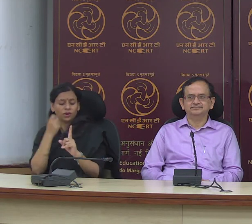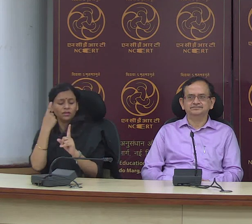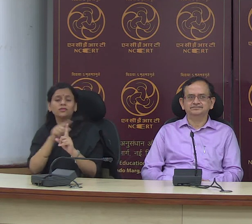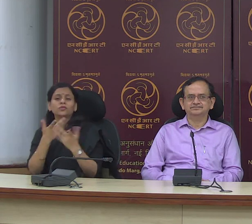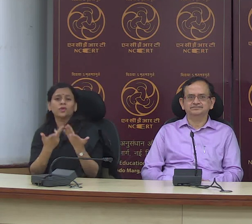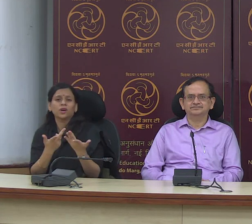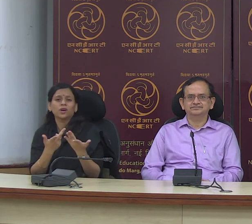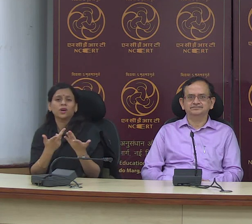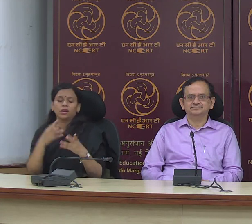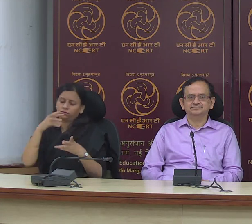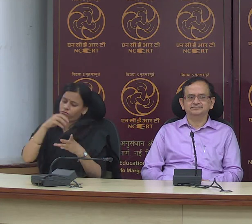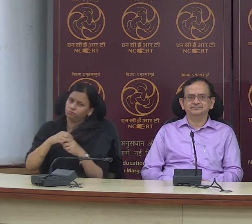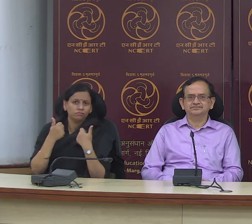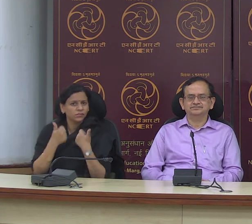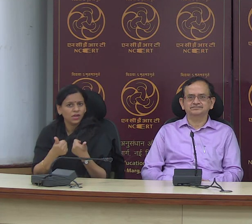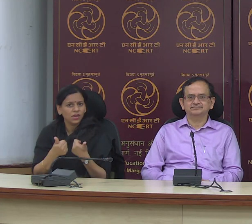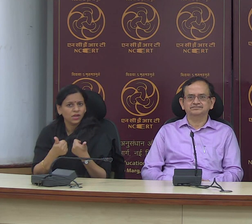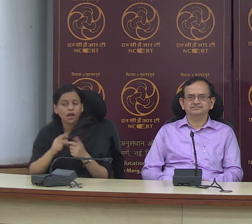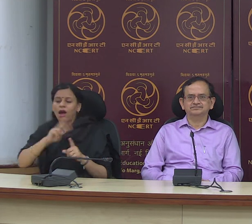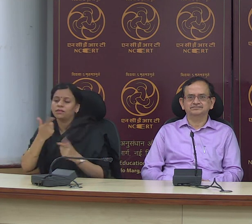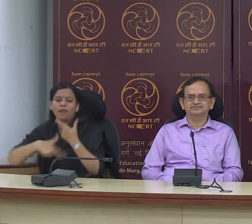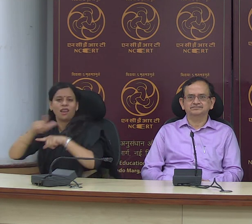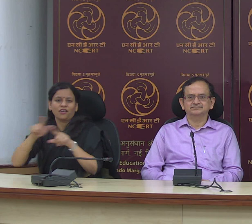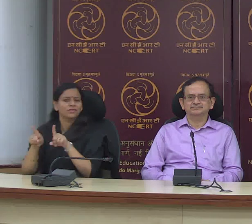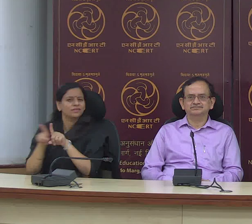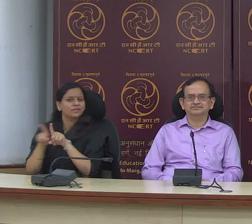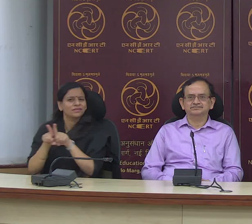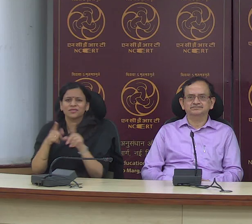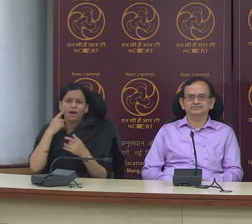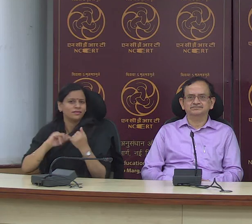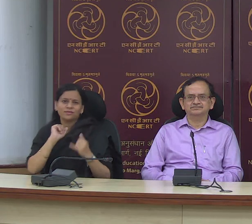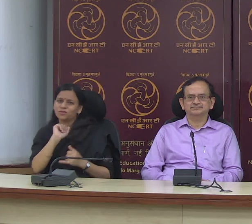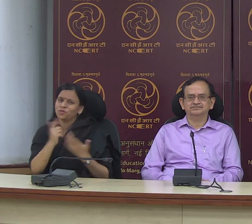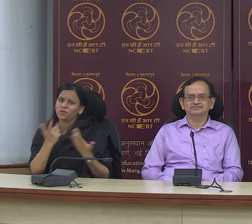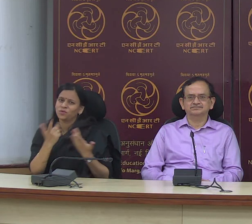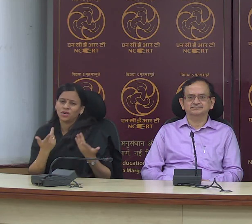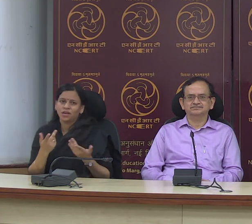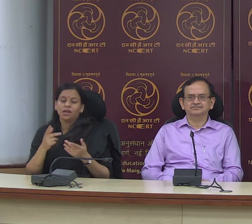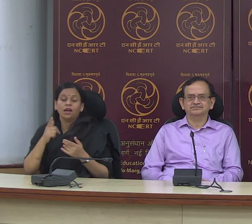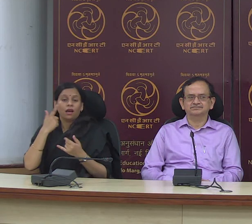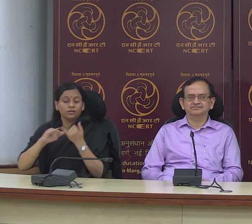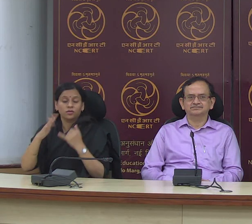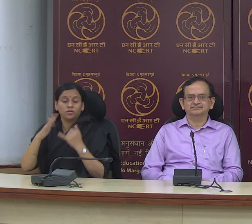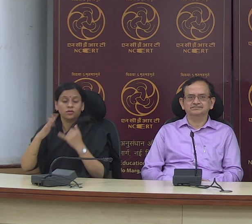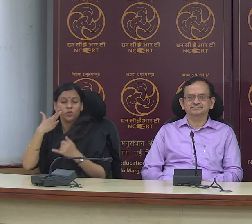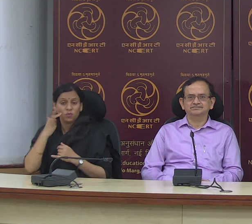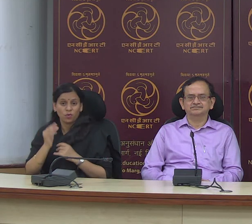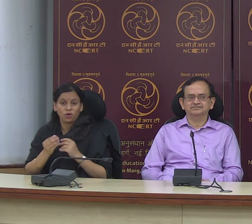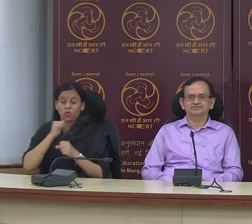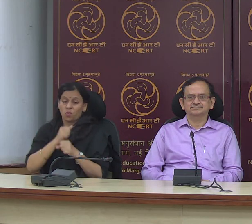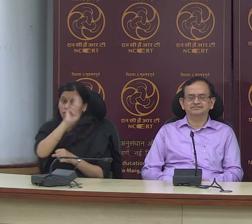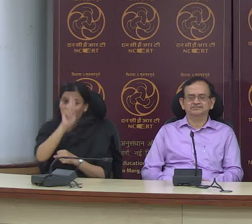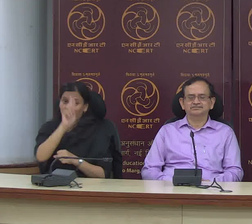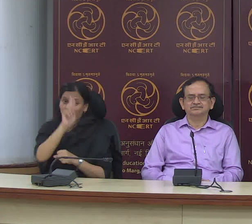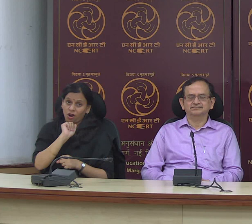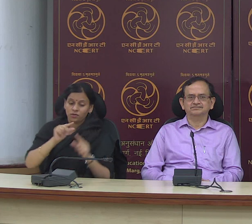इज स्टिल इवॉल्विंग, एंड जस्ट लाइक एनी अदर लैंग्वेज सर हैज़ ऑल्सो मैंशनड, इट्स अ डायनेमिक लैंग्वेज विच हैज़ इट्स ओन ग्रामर,